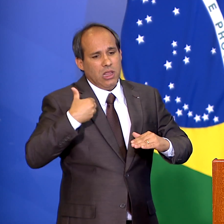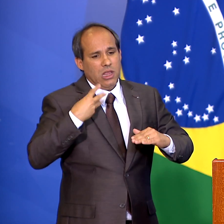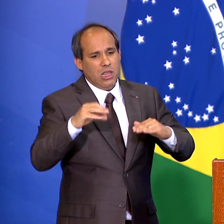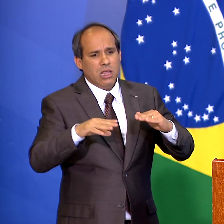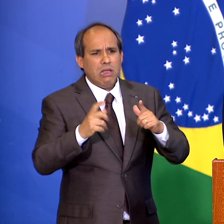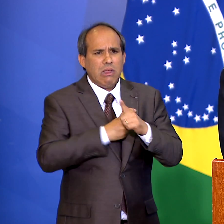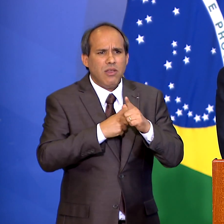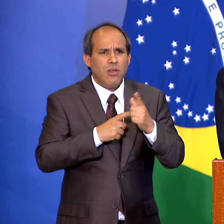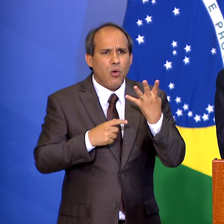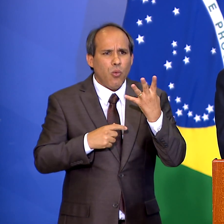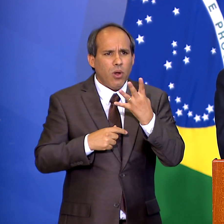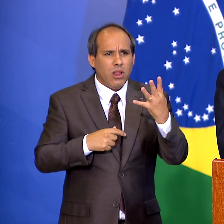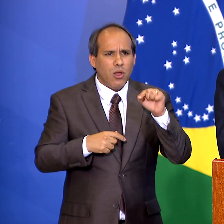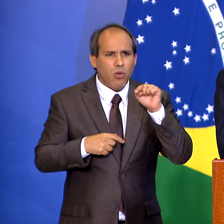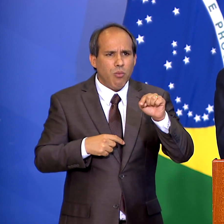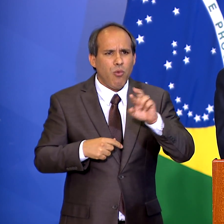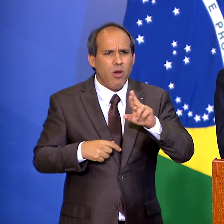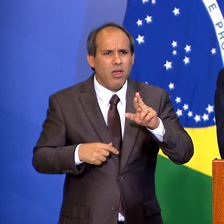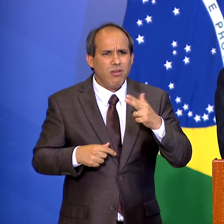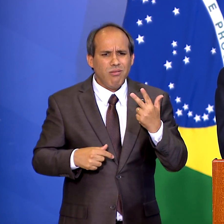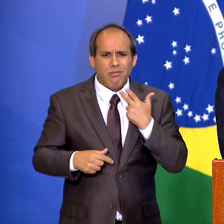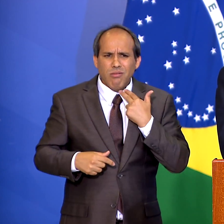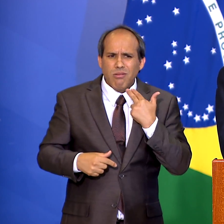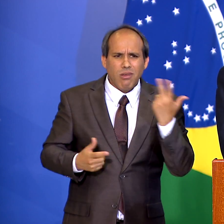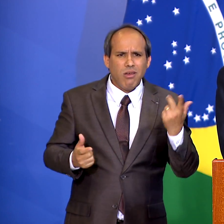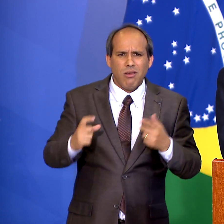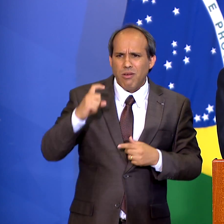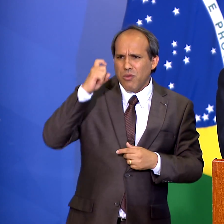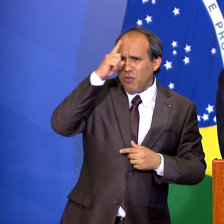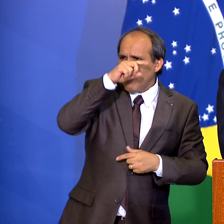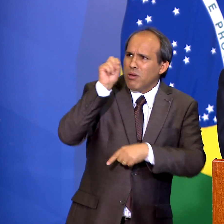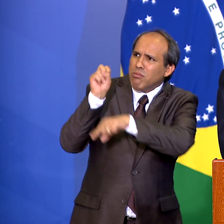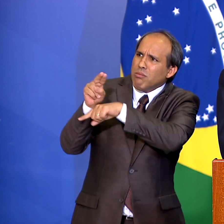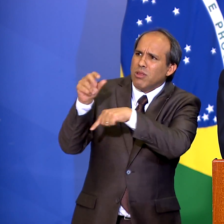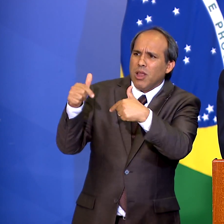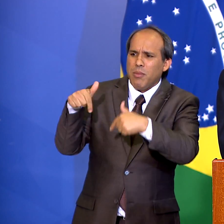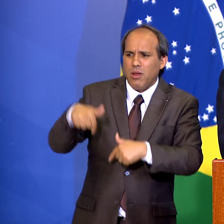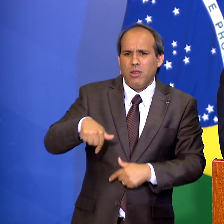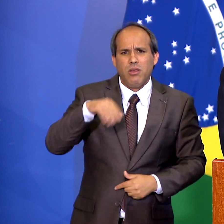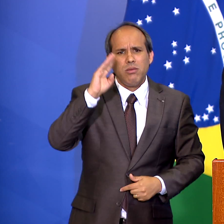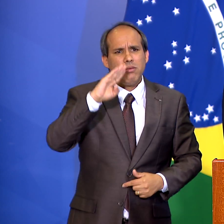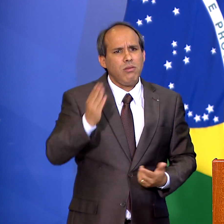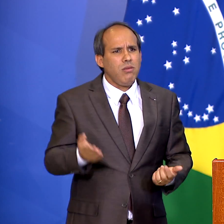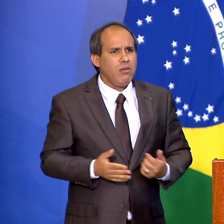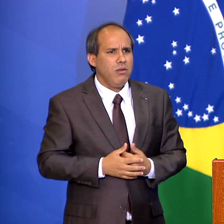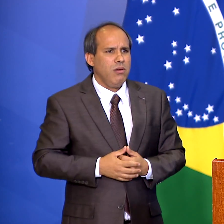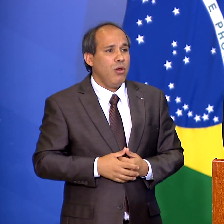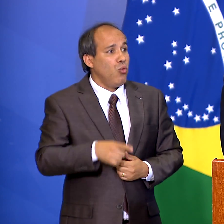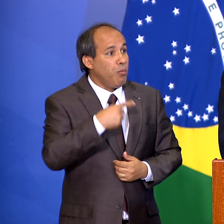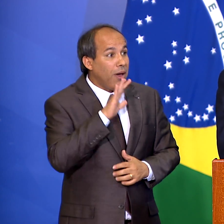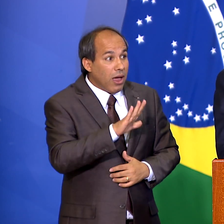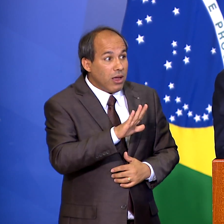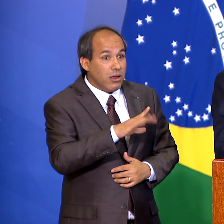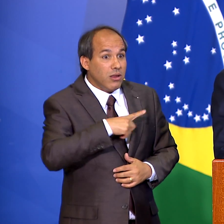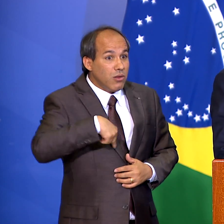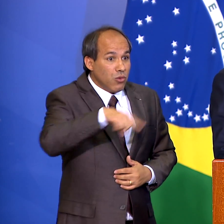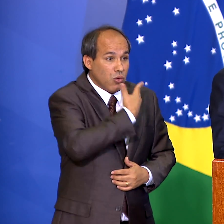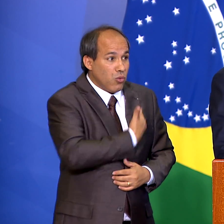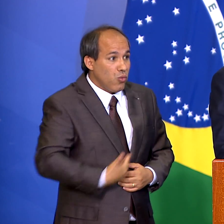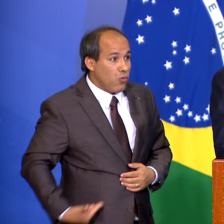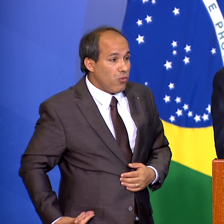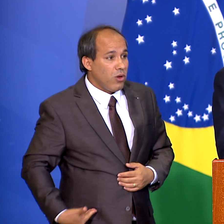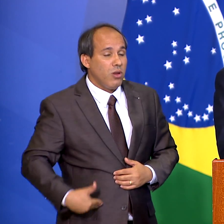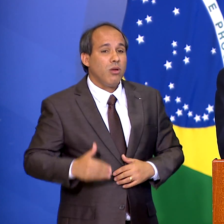de R$44 mil, com a dificuldade de emprego no Brasil. Apesar de o nosso governo, com 2 anos de